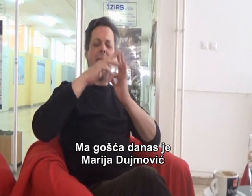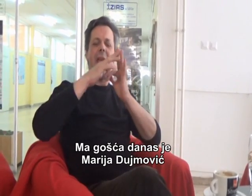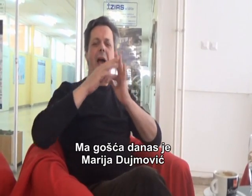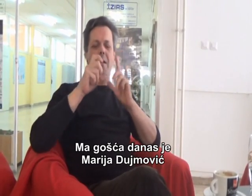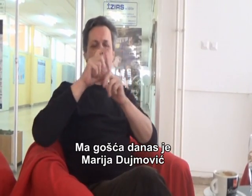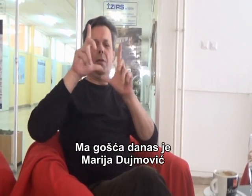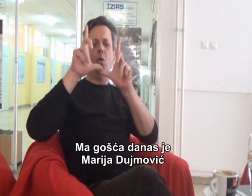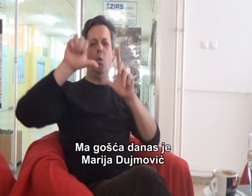Nora